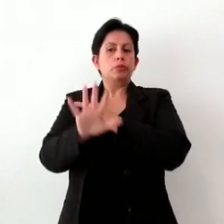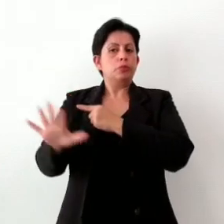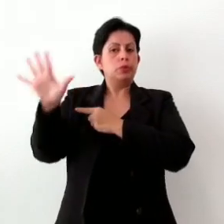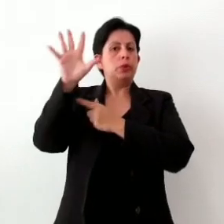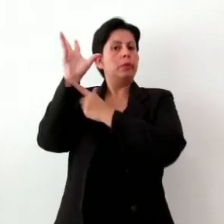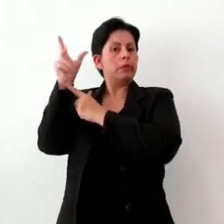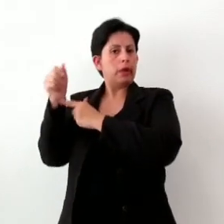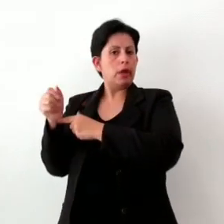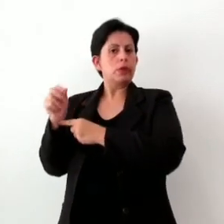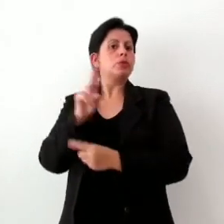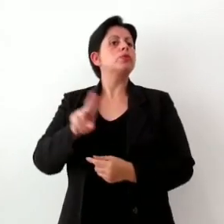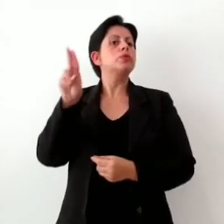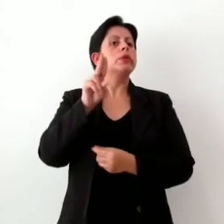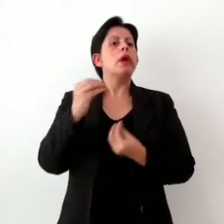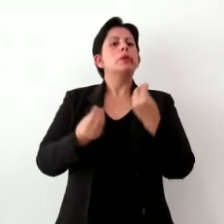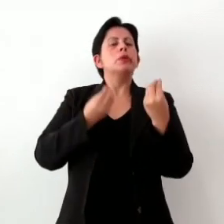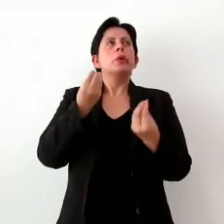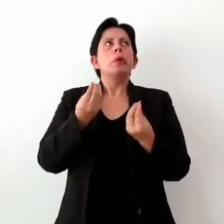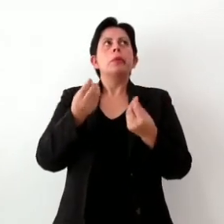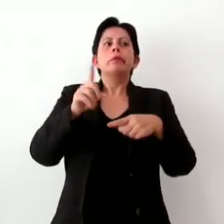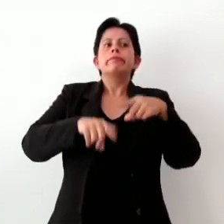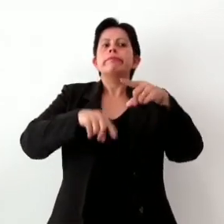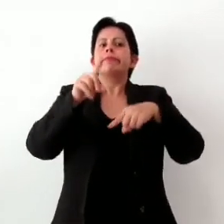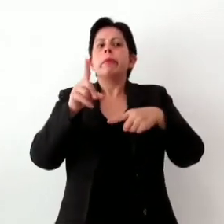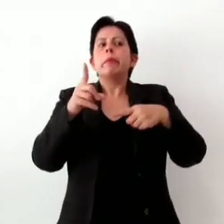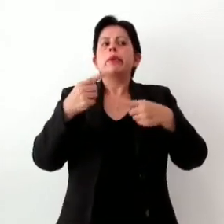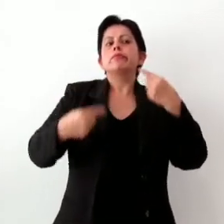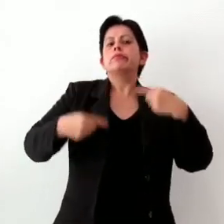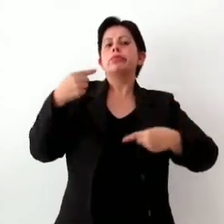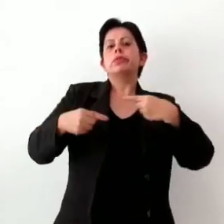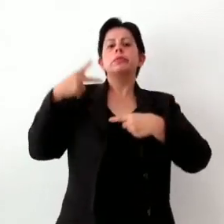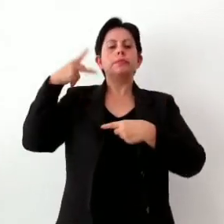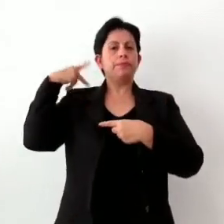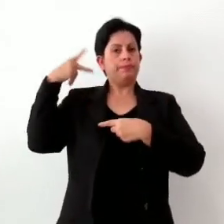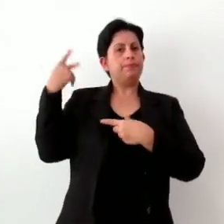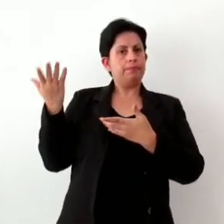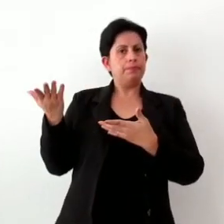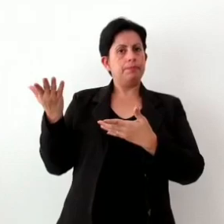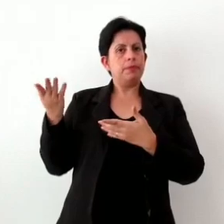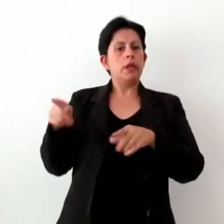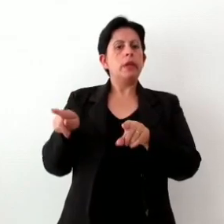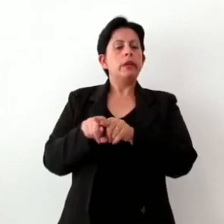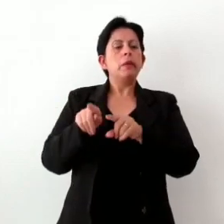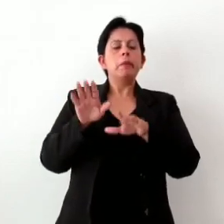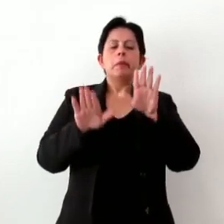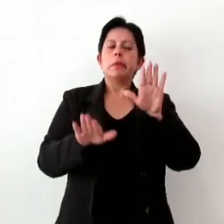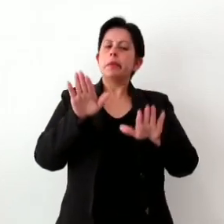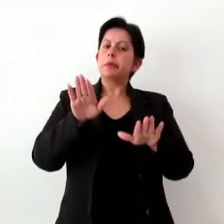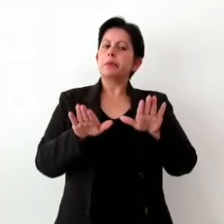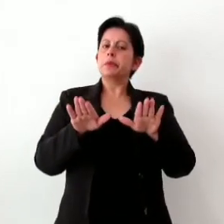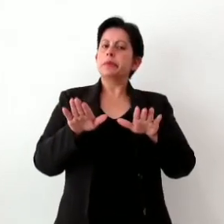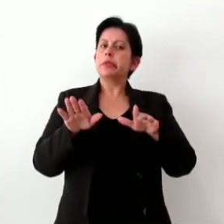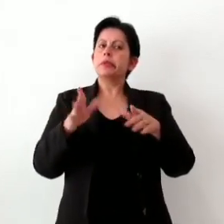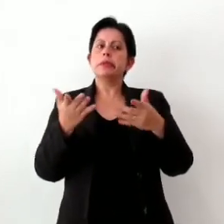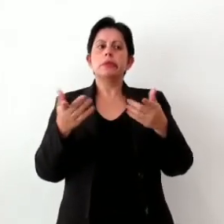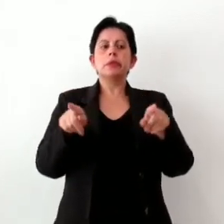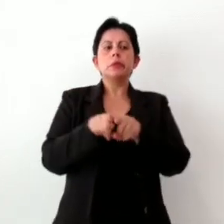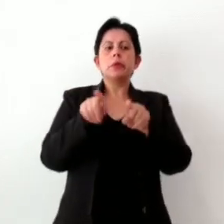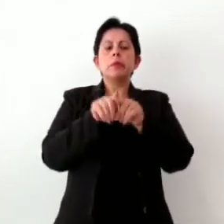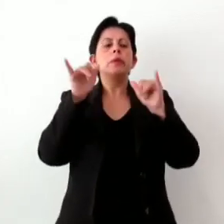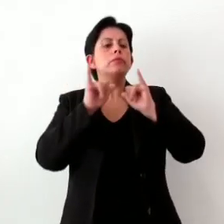sendo utilizado como ferramenta de discussão política, né? Ou muitas vezes como uma ferramenta também